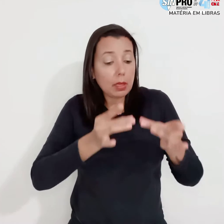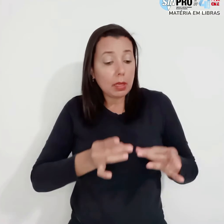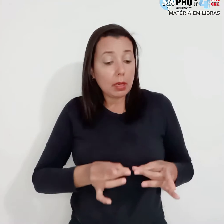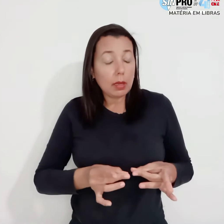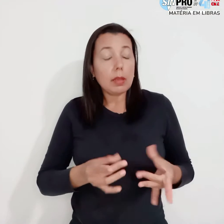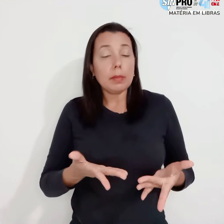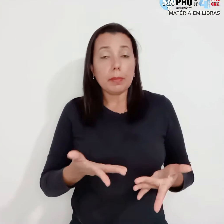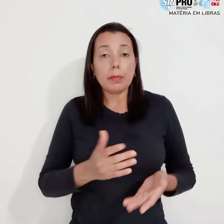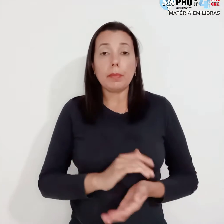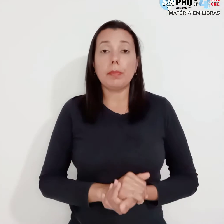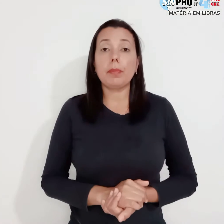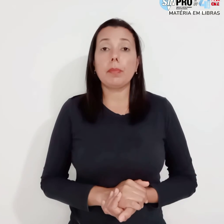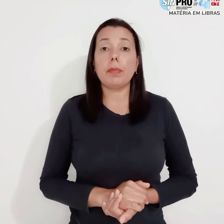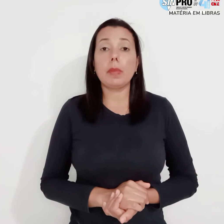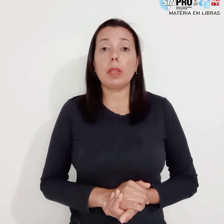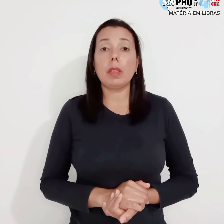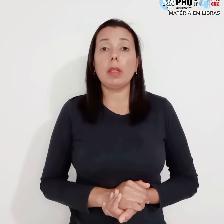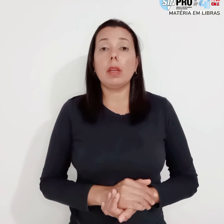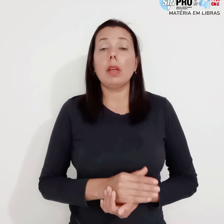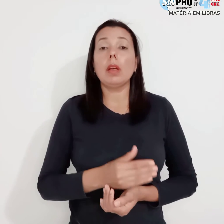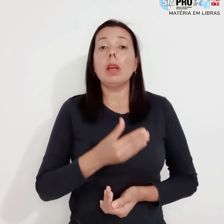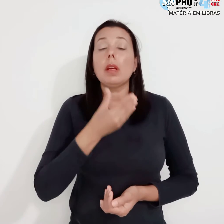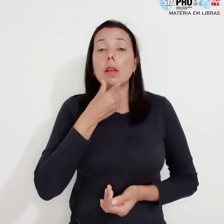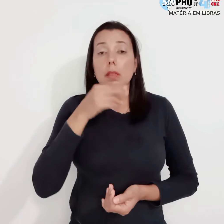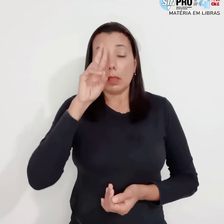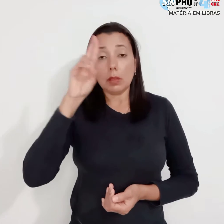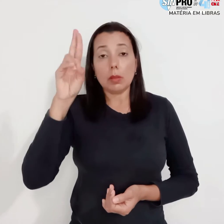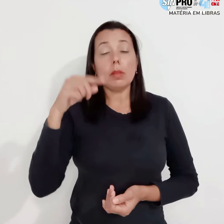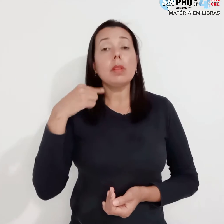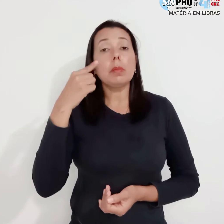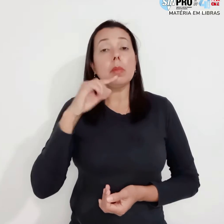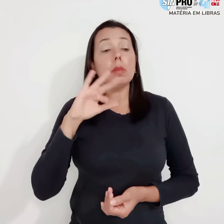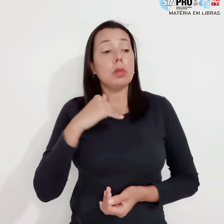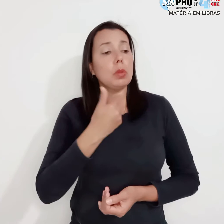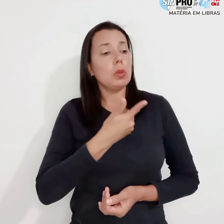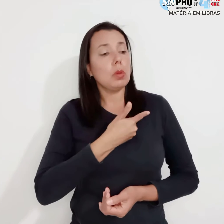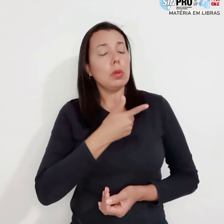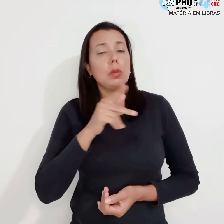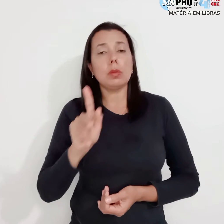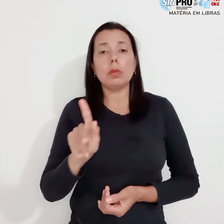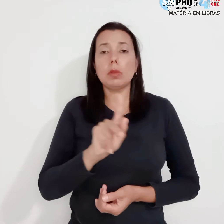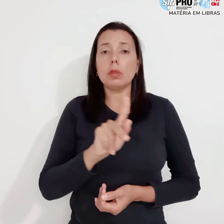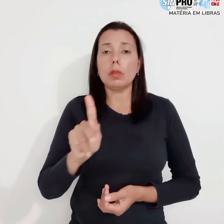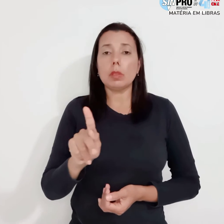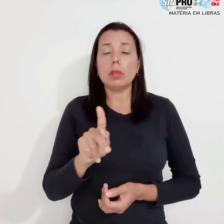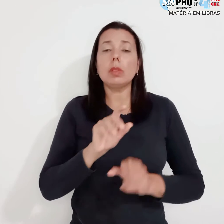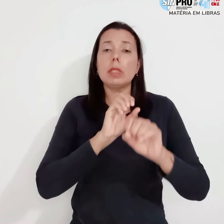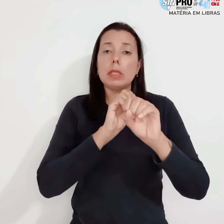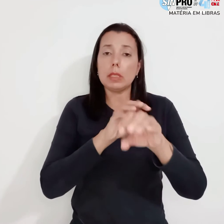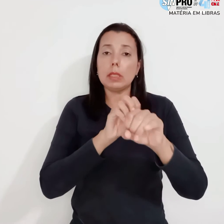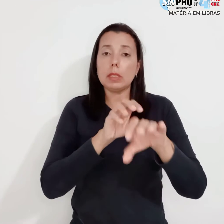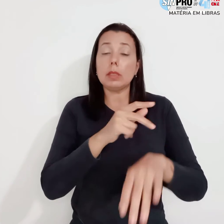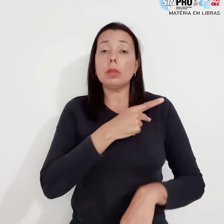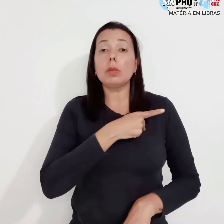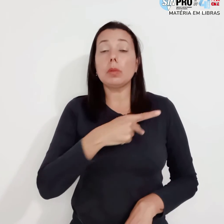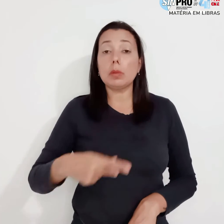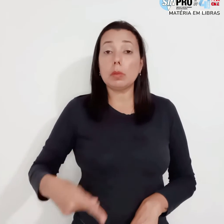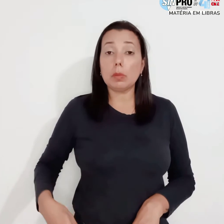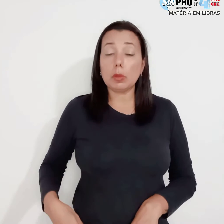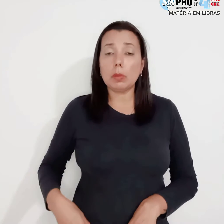na íntegra logo abaixo. Senhor deputado, nós, professores e educadores